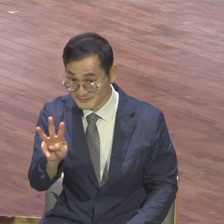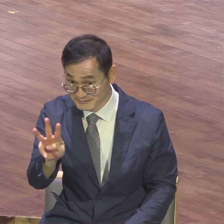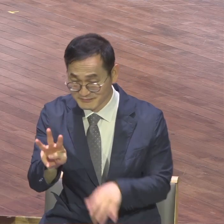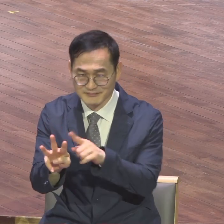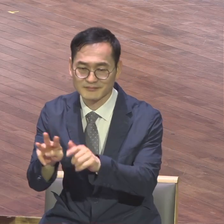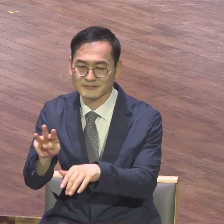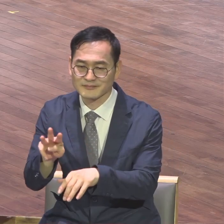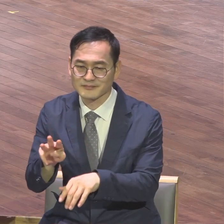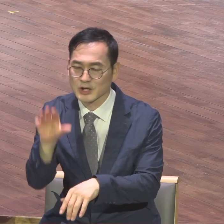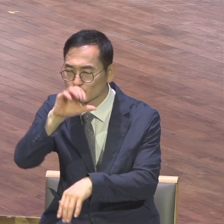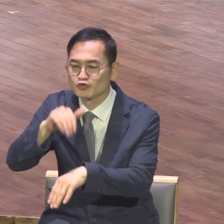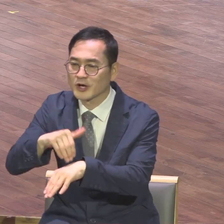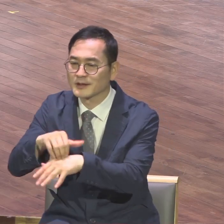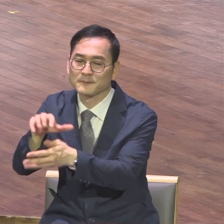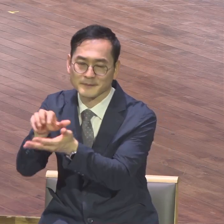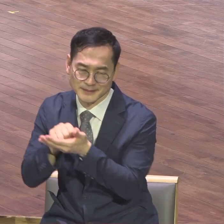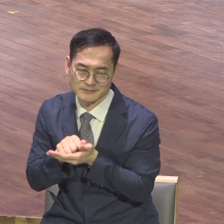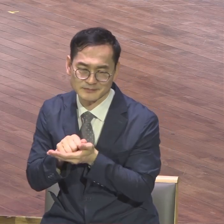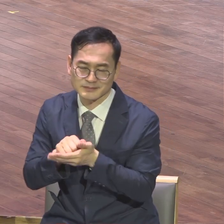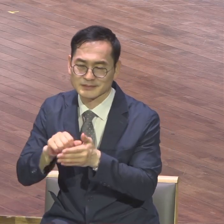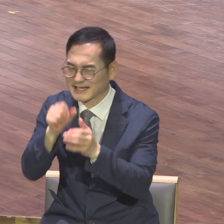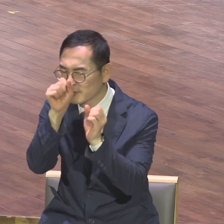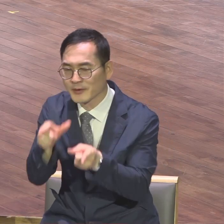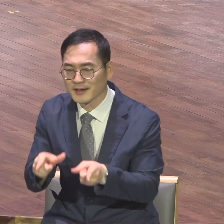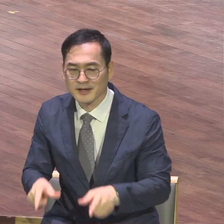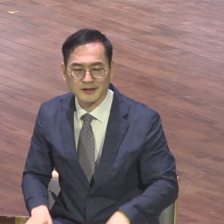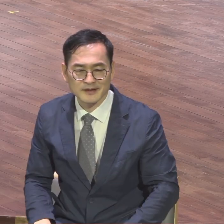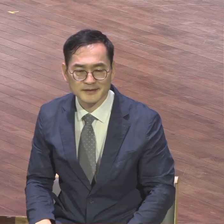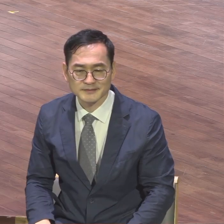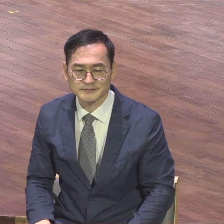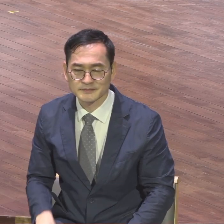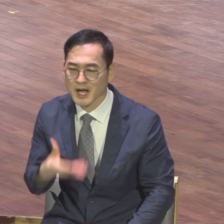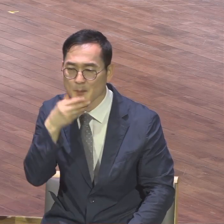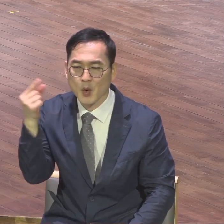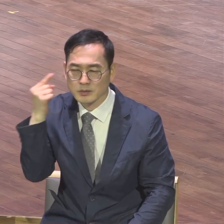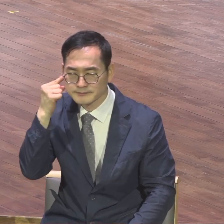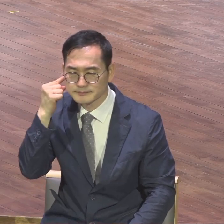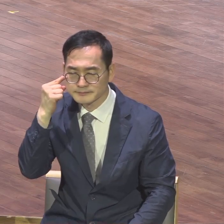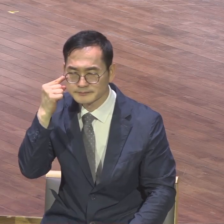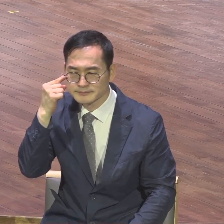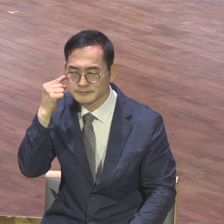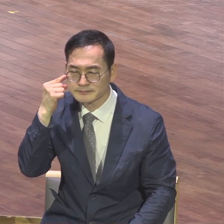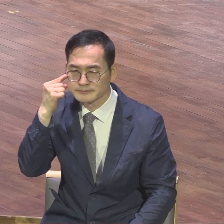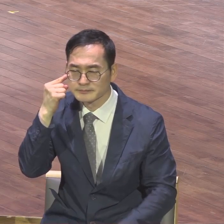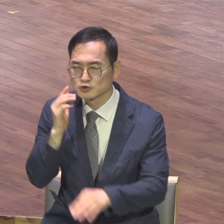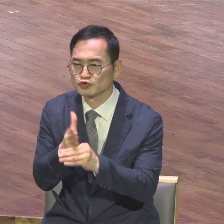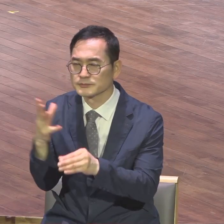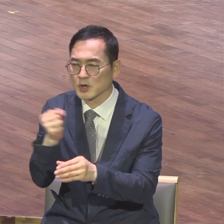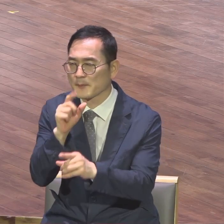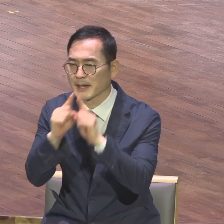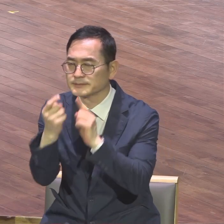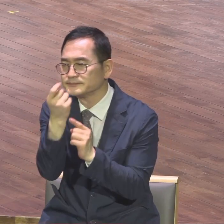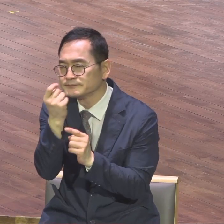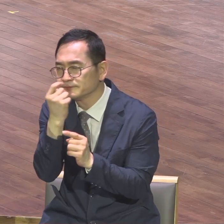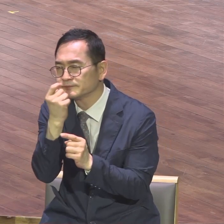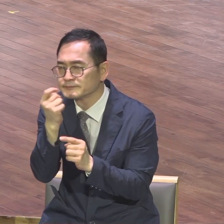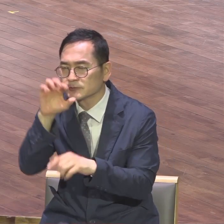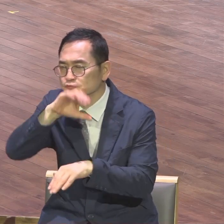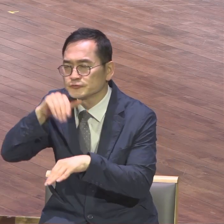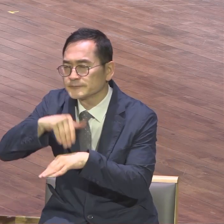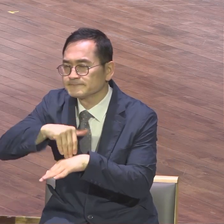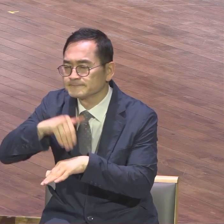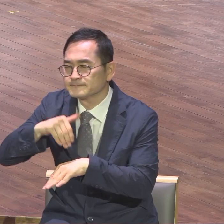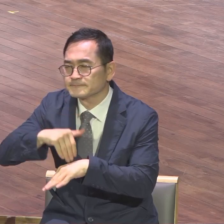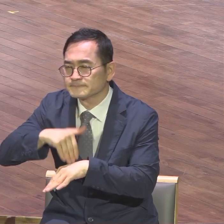세상에 묻은 때를 다 벗겨내고 정복음으로 완전히 새롭게 변화되는, 그래서 모든